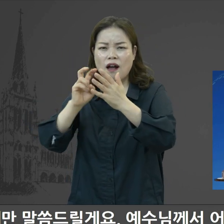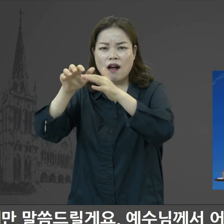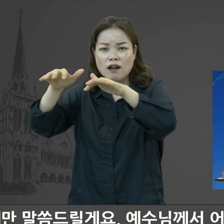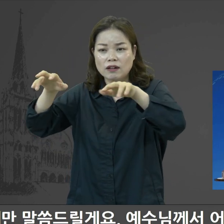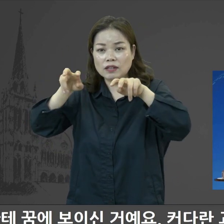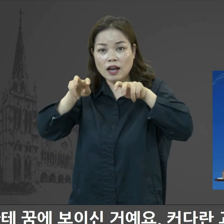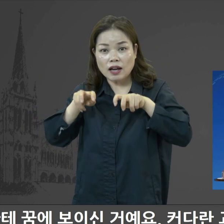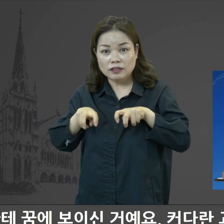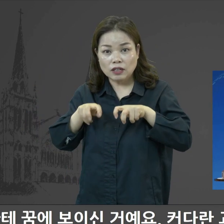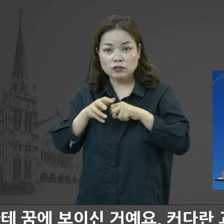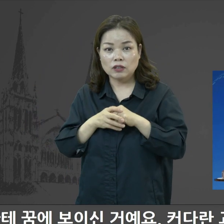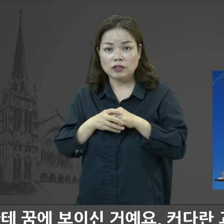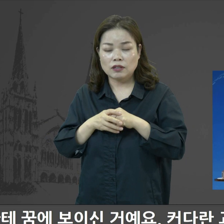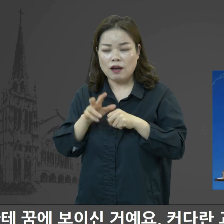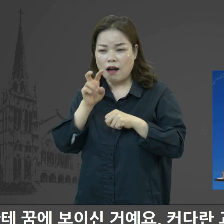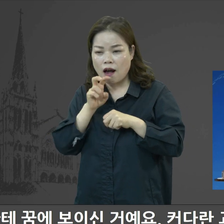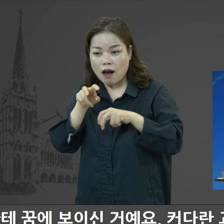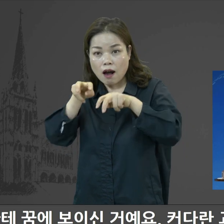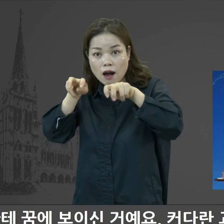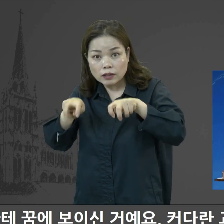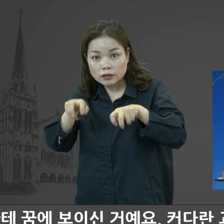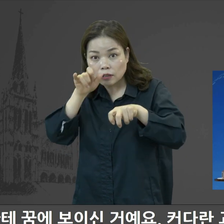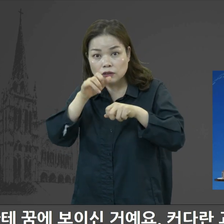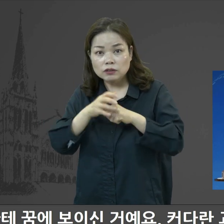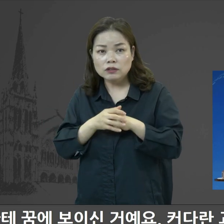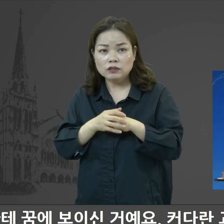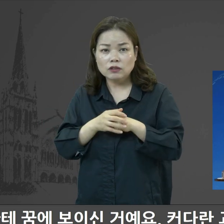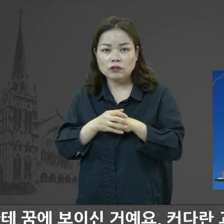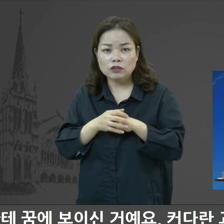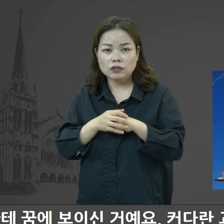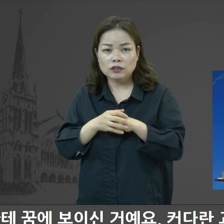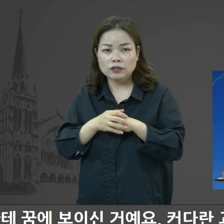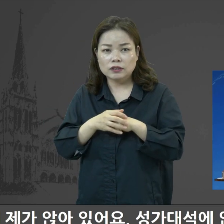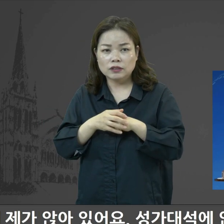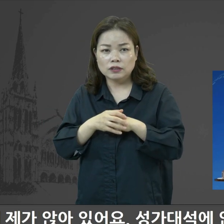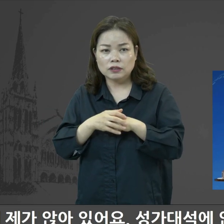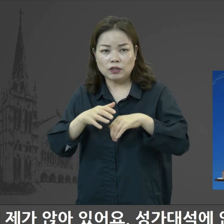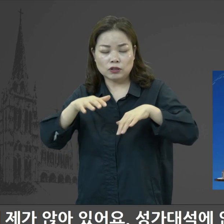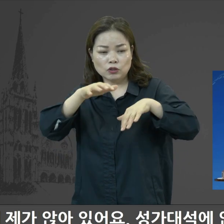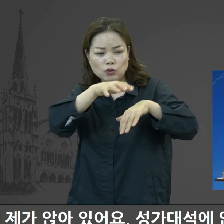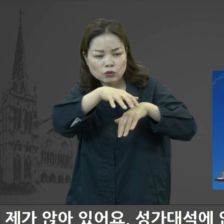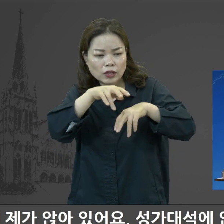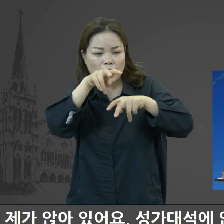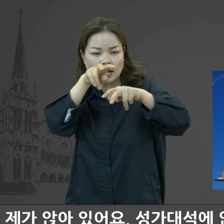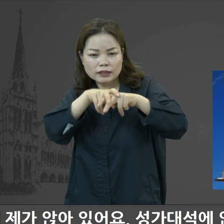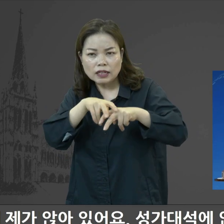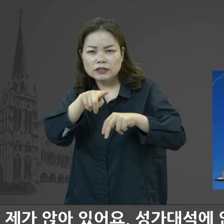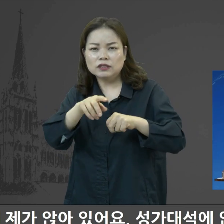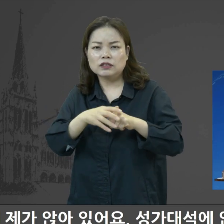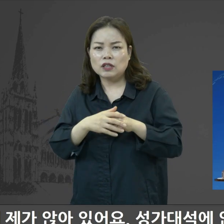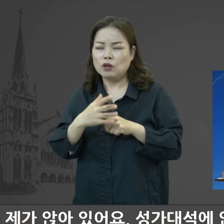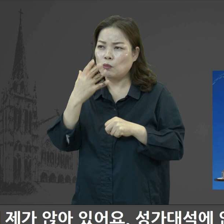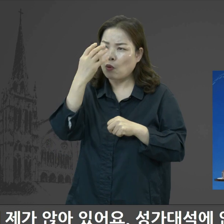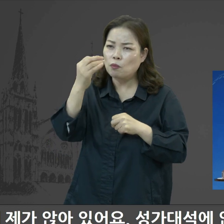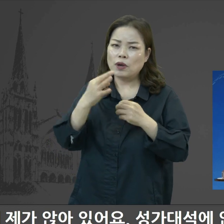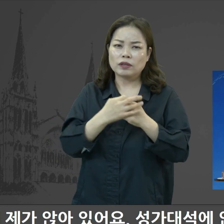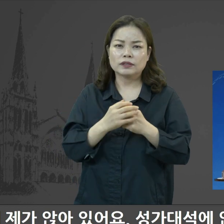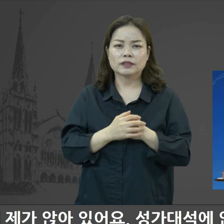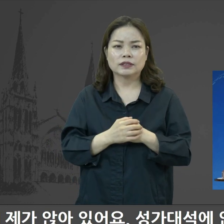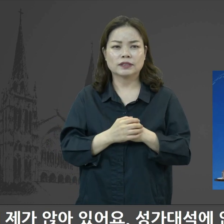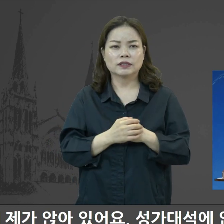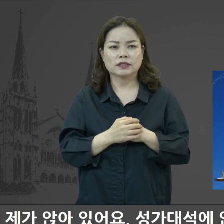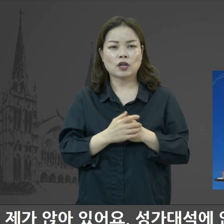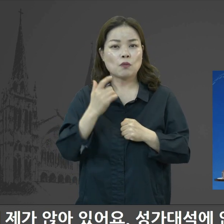제가 앉아 있어요. 성가대석에 앉아 있는데 성가대석이 이쪽에 있었어요. 그래서 제가 이렇게 보면은 바로